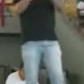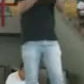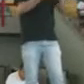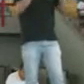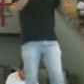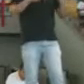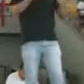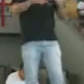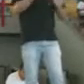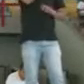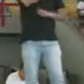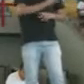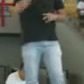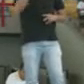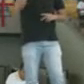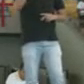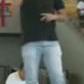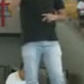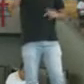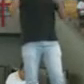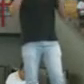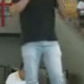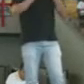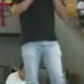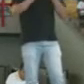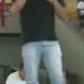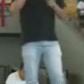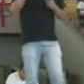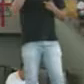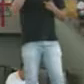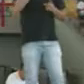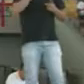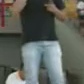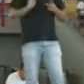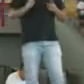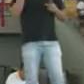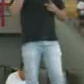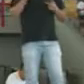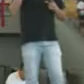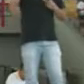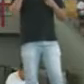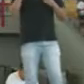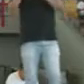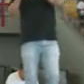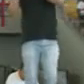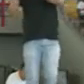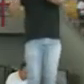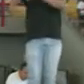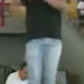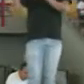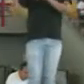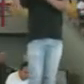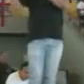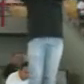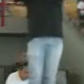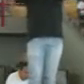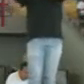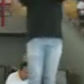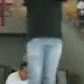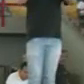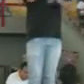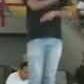uma imigração haitiana, que havia uma imigração boliviana para o Brasil, como é que essa imigração funcionava, qual